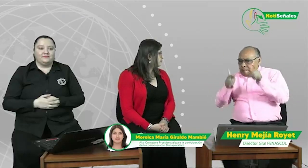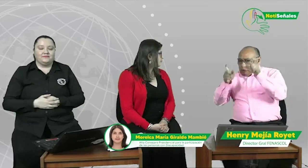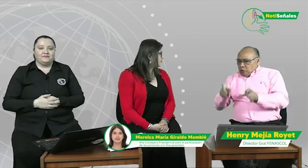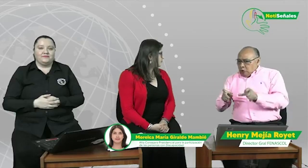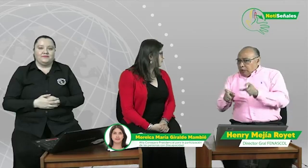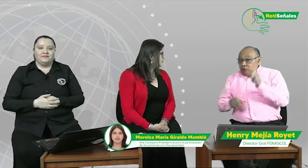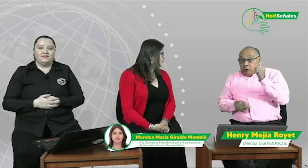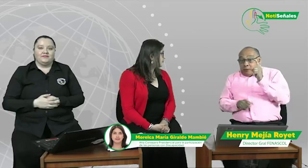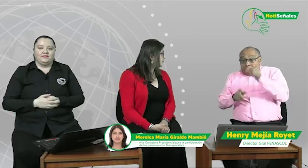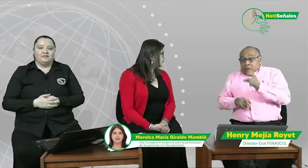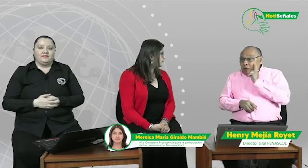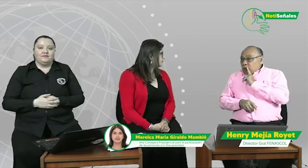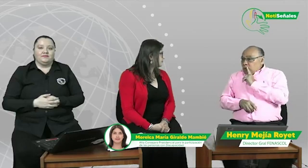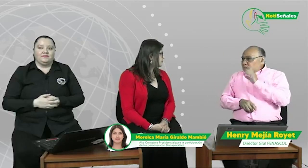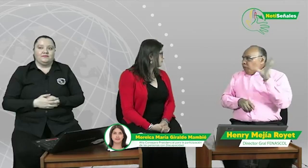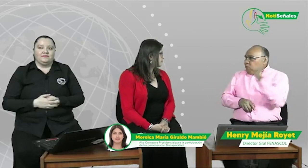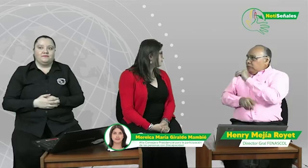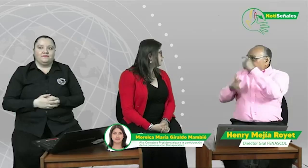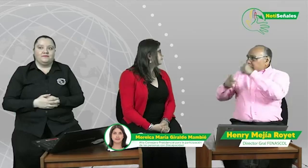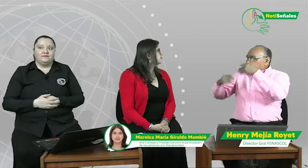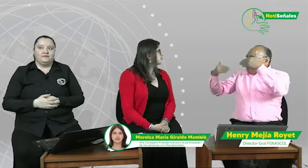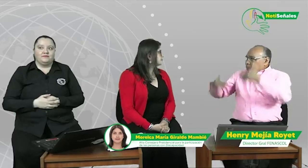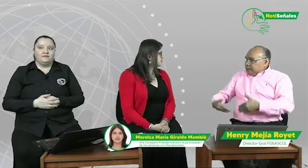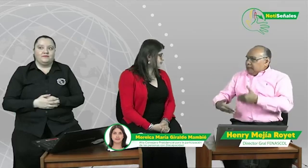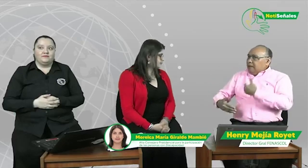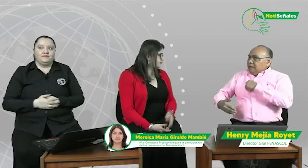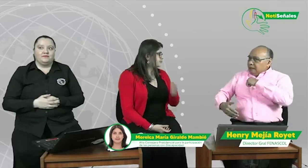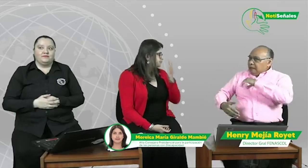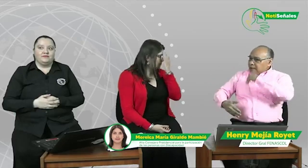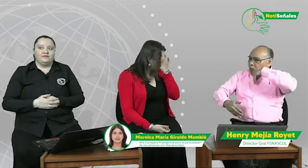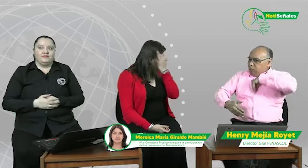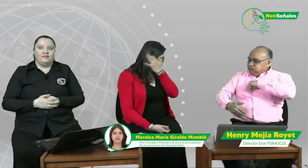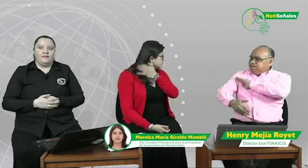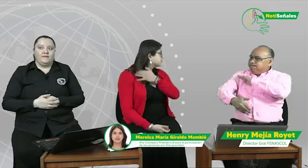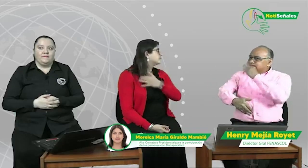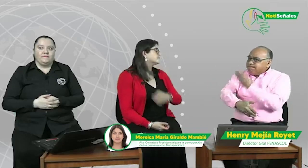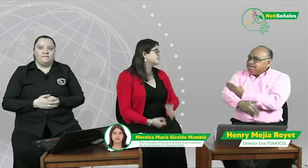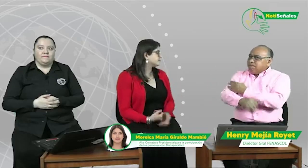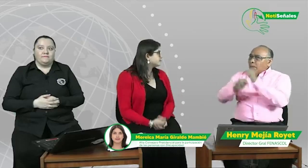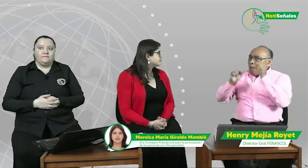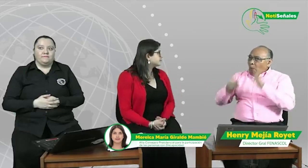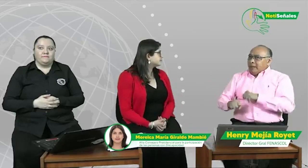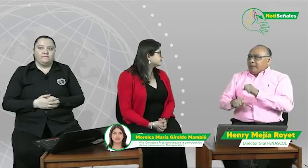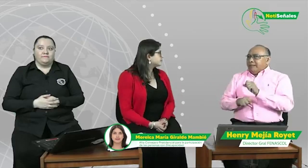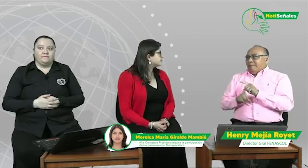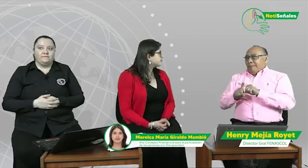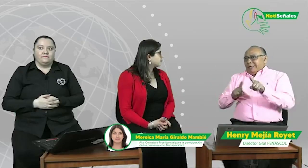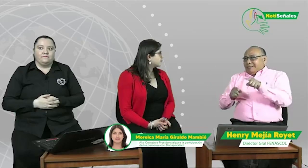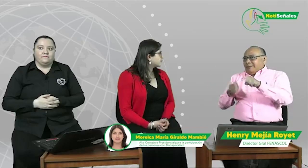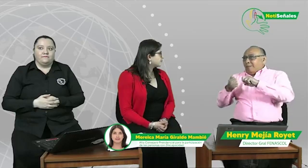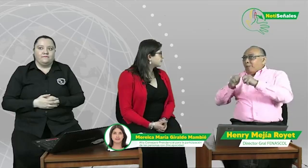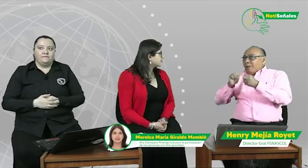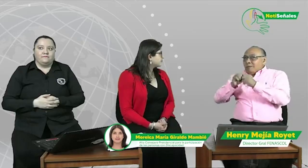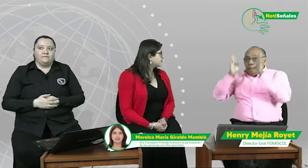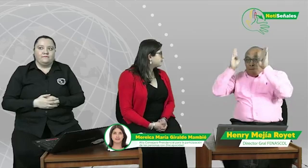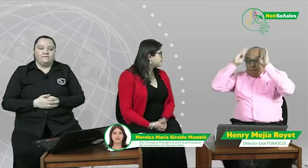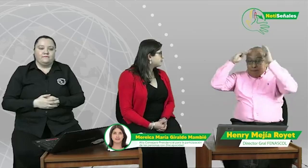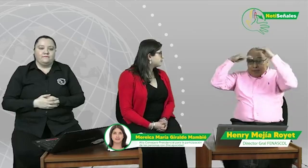para hacer esta campaña de toma de conciencia y que se muestre que aunque las personas con discapacidad estamos allí,